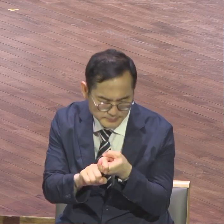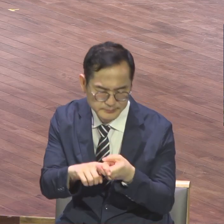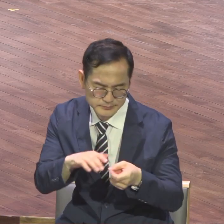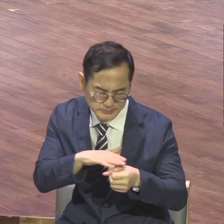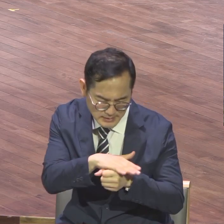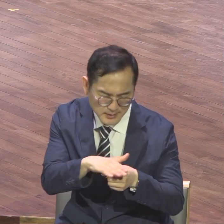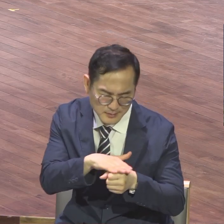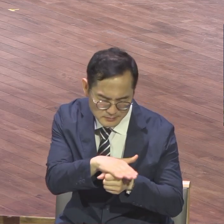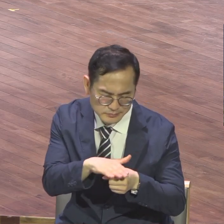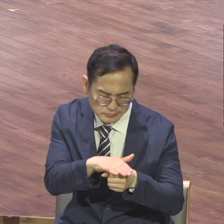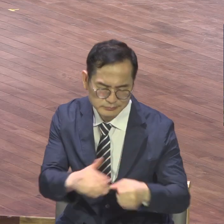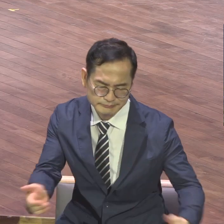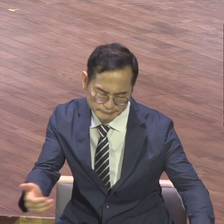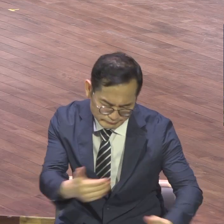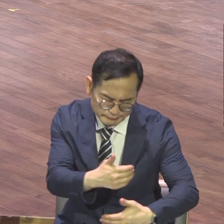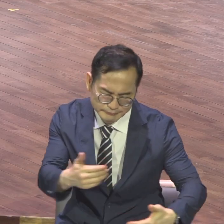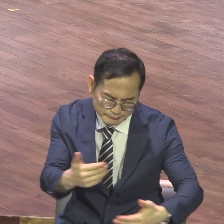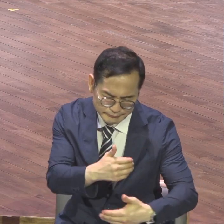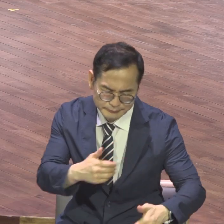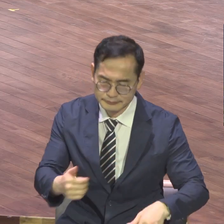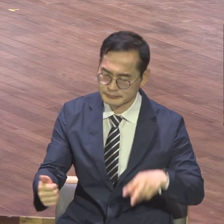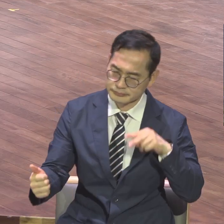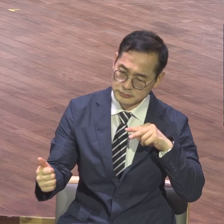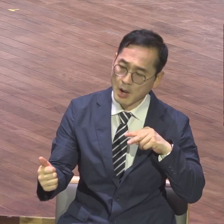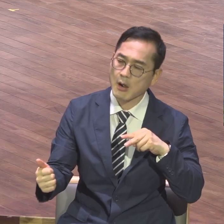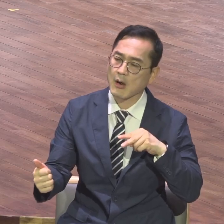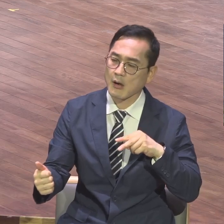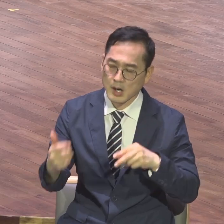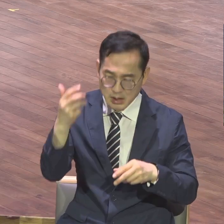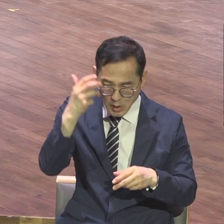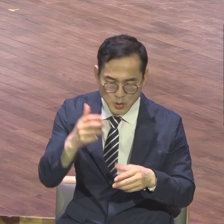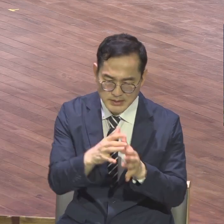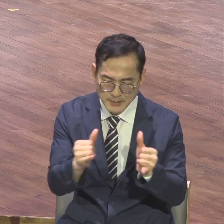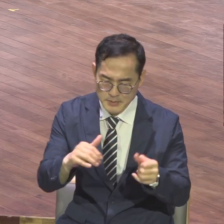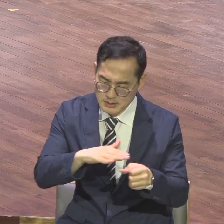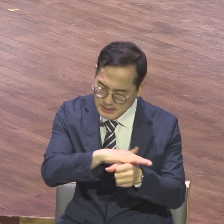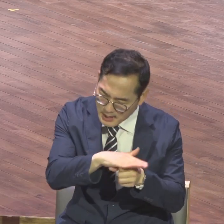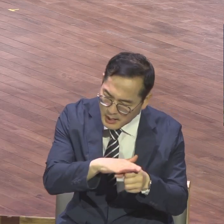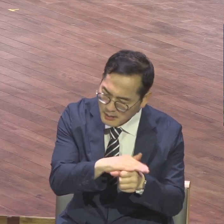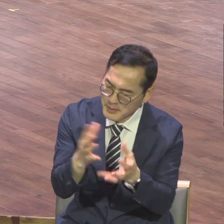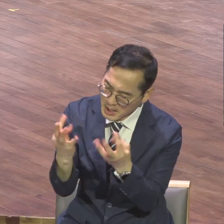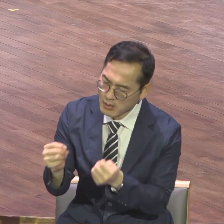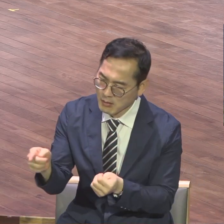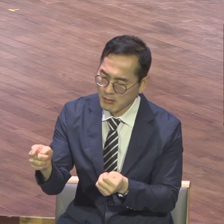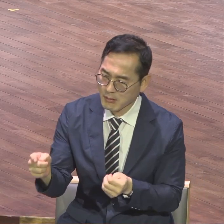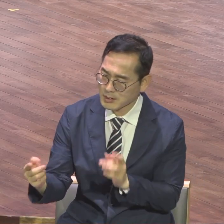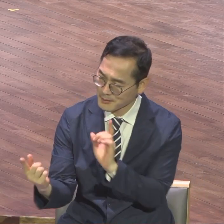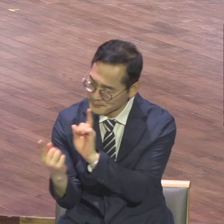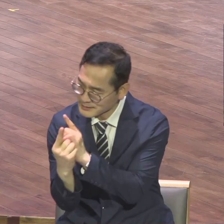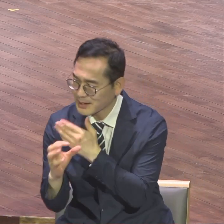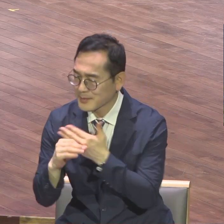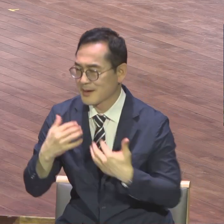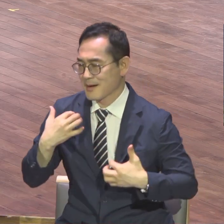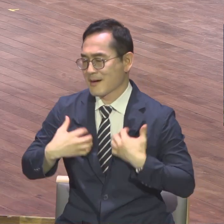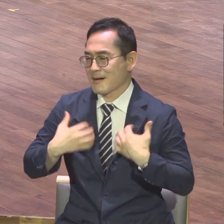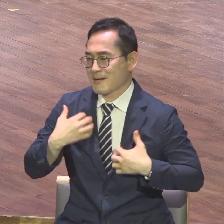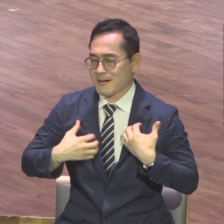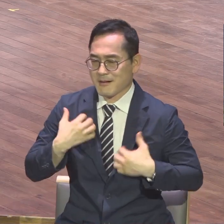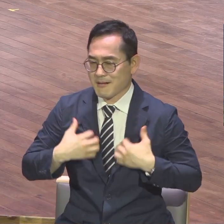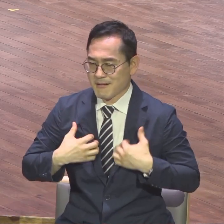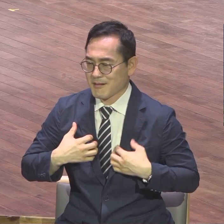아, 저분 참 영혼 사랑해. 저분 가까이 가면 이상하게 뭐 그냥 뭔지 모르게 도전이 돼.